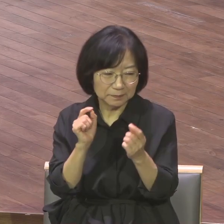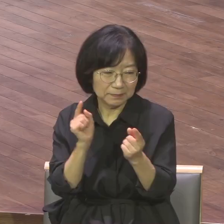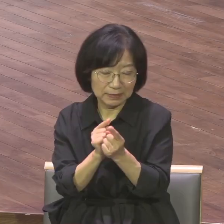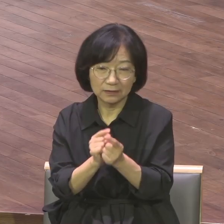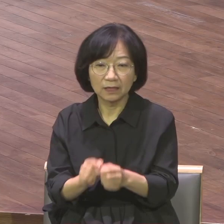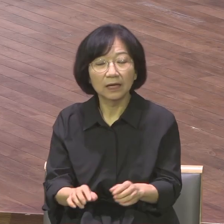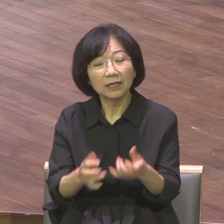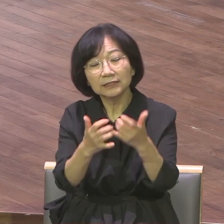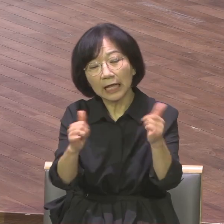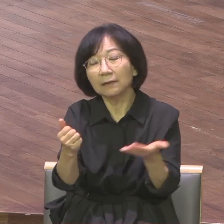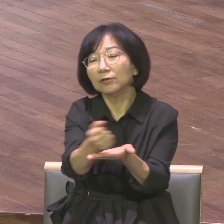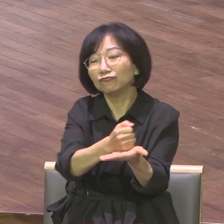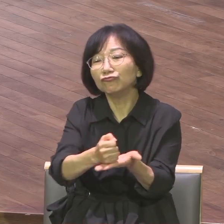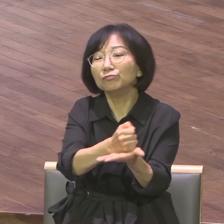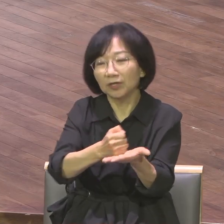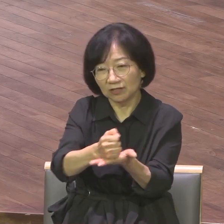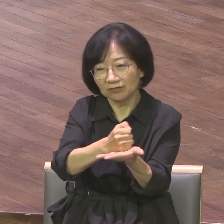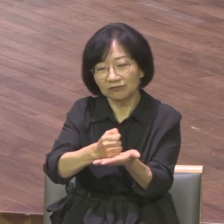그렇게 전략해 버렸잖아요.